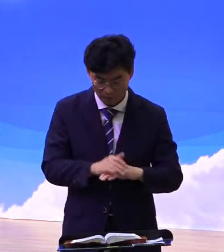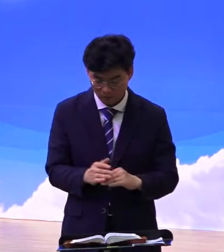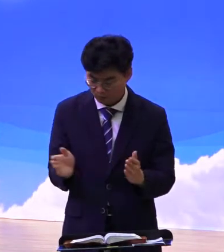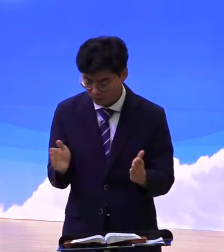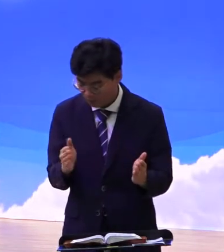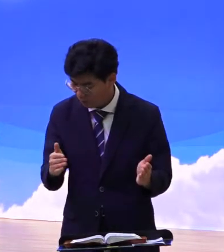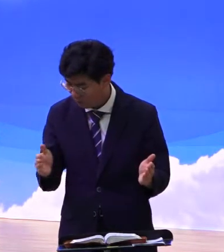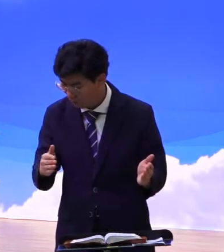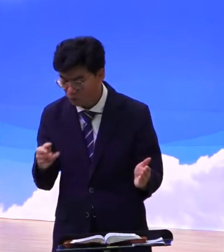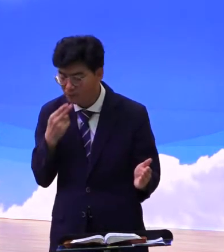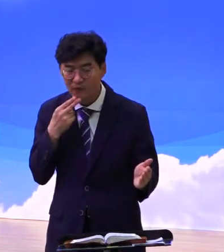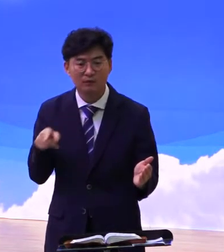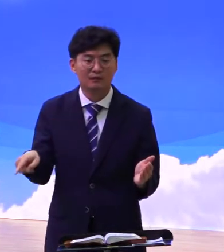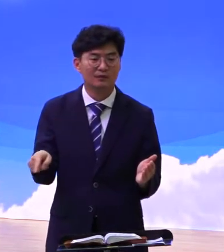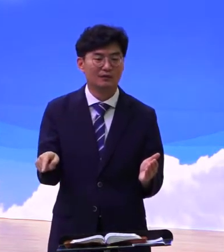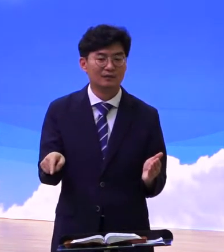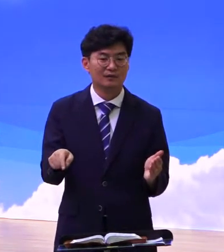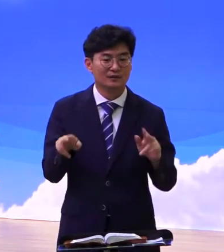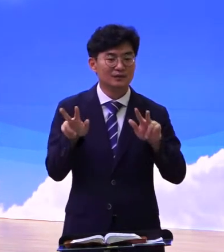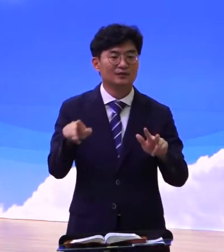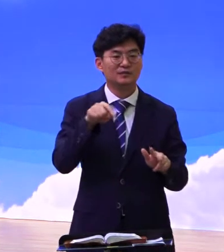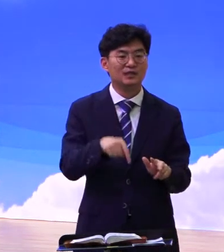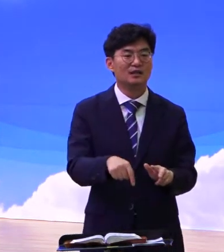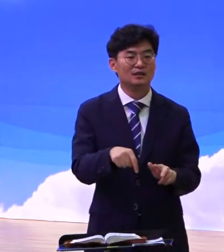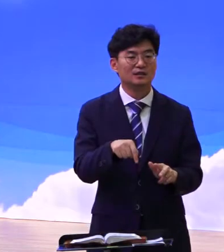만약에 베레아 교회에 어떤 문제라도 생겼다면